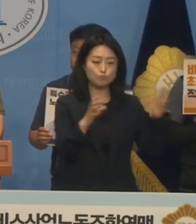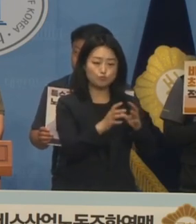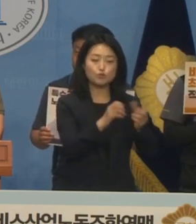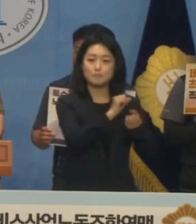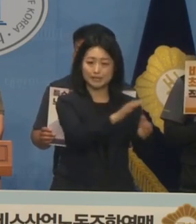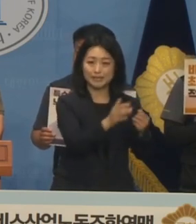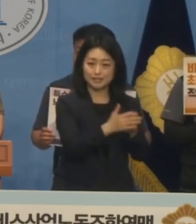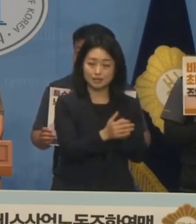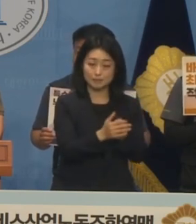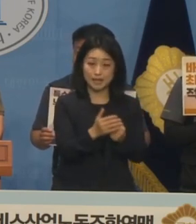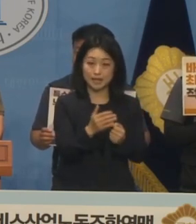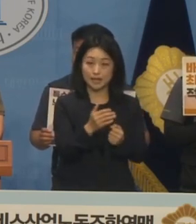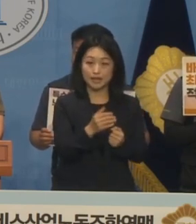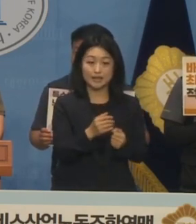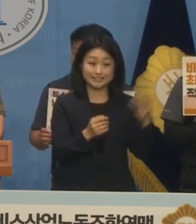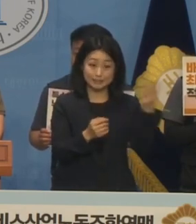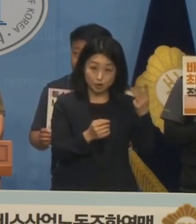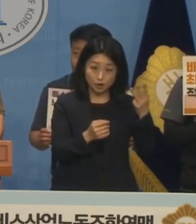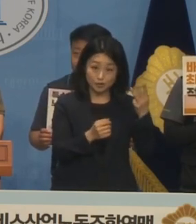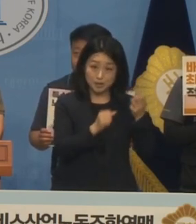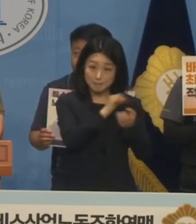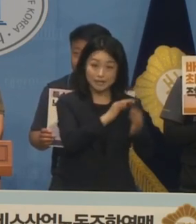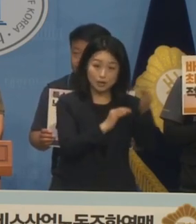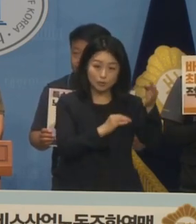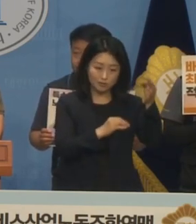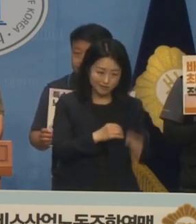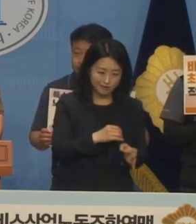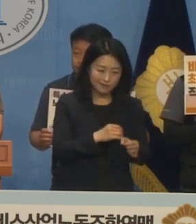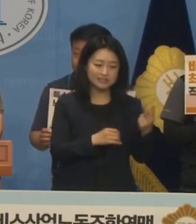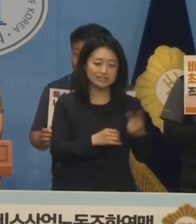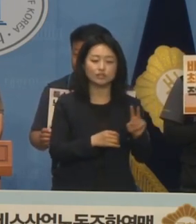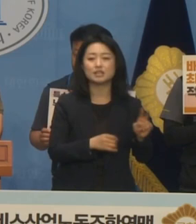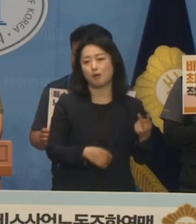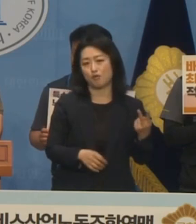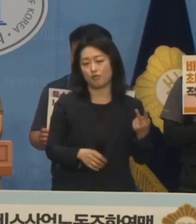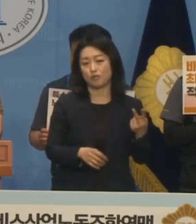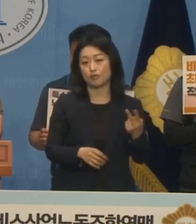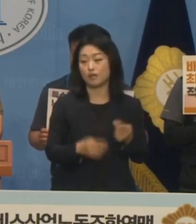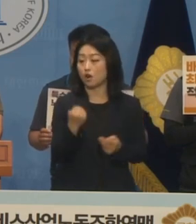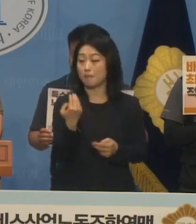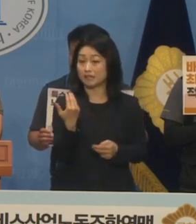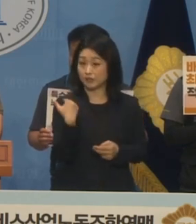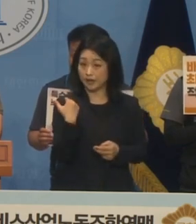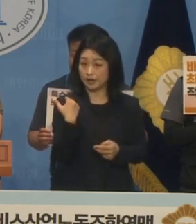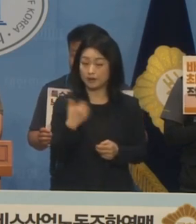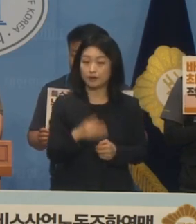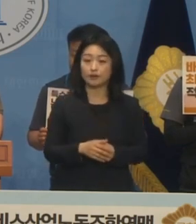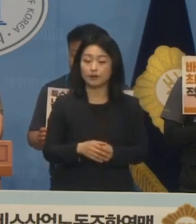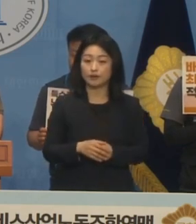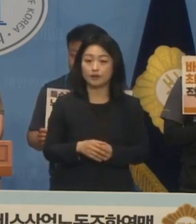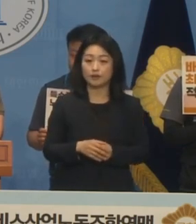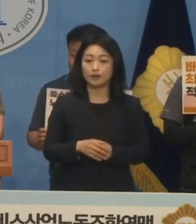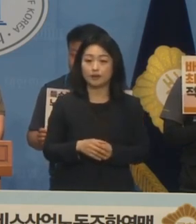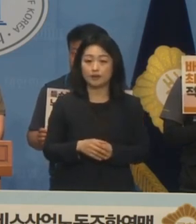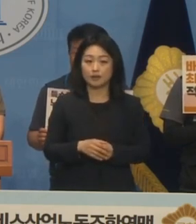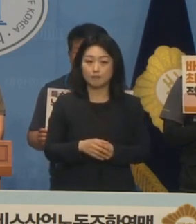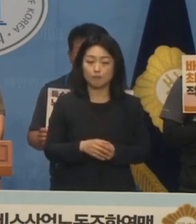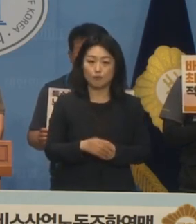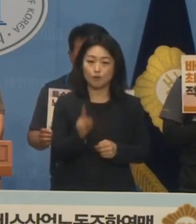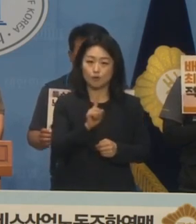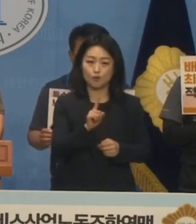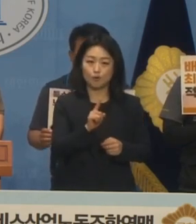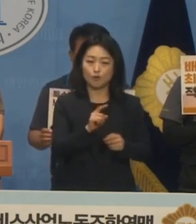많은 라이더들의 분노를 자아냈고 관련해서 2달러 거부투쟁 집회 등을 열었습니다.